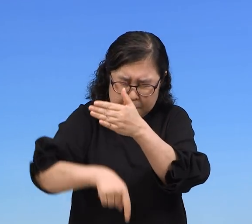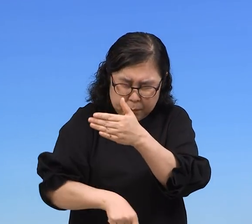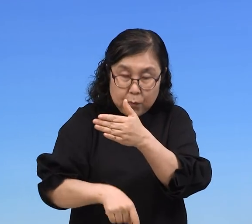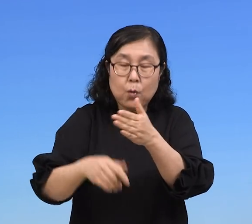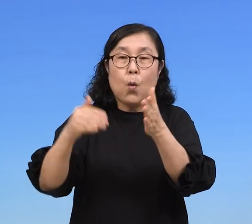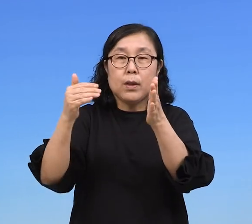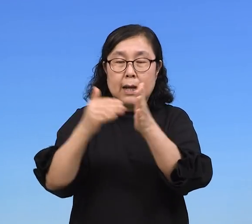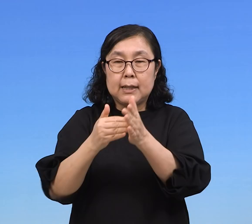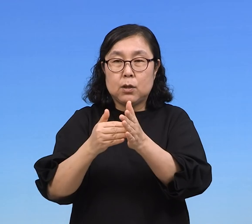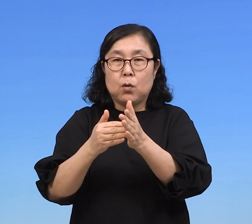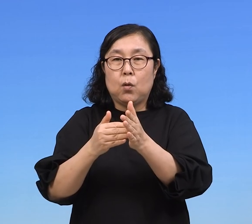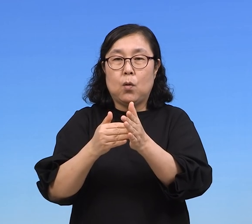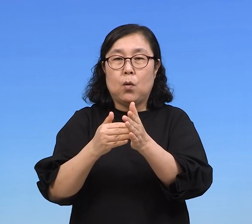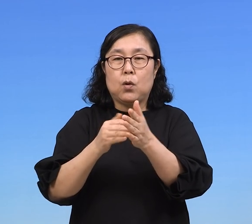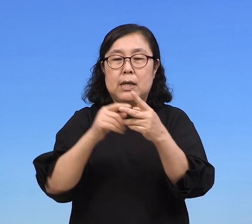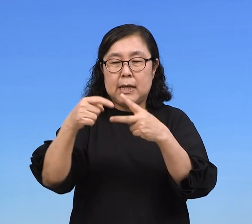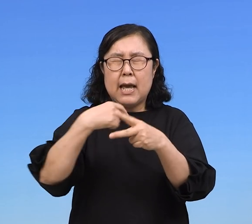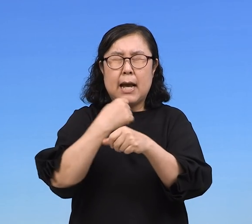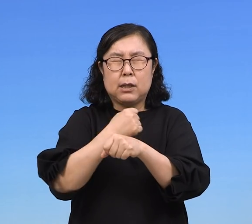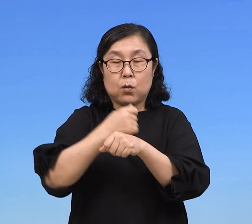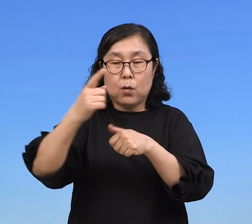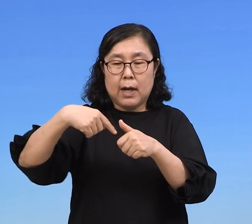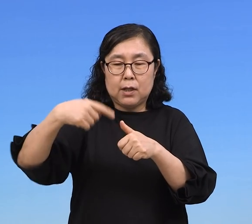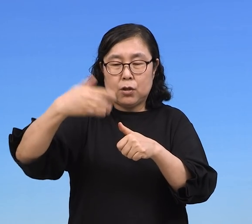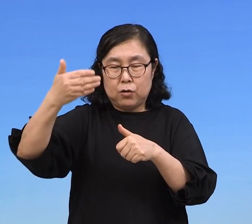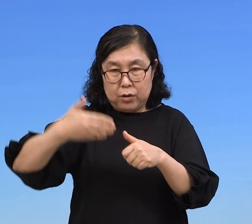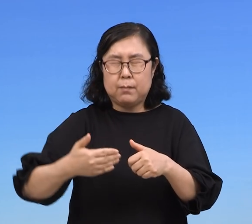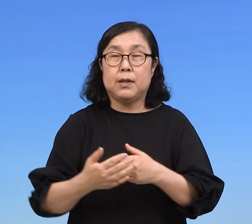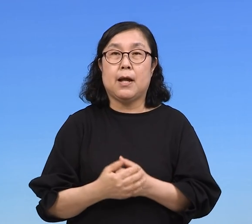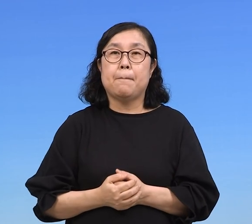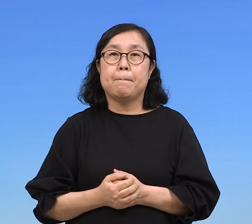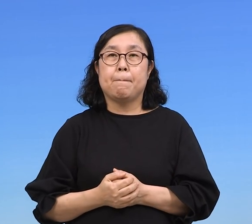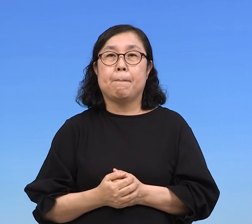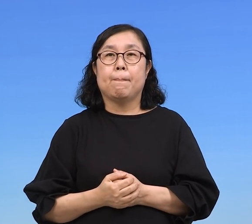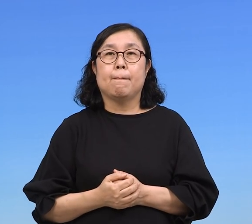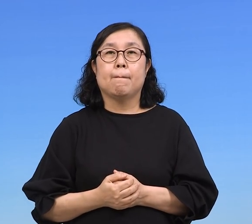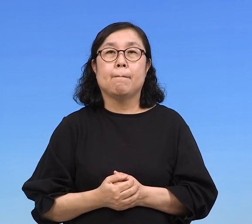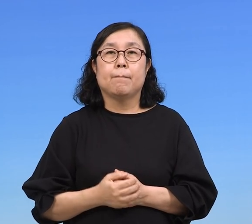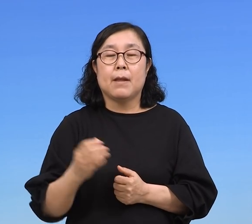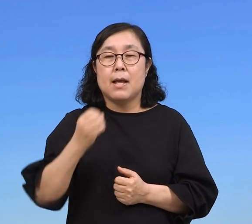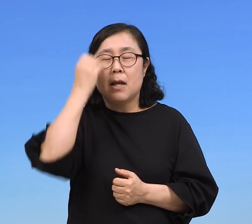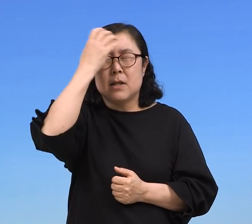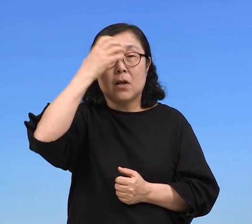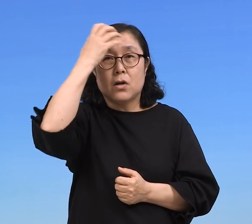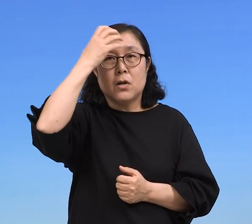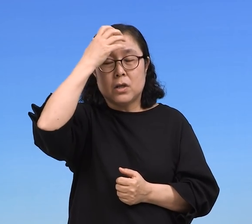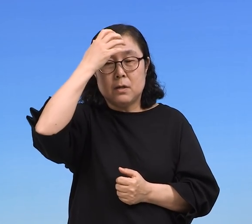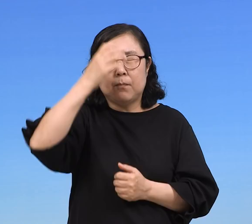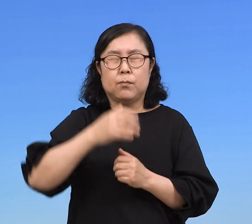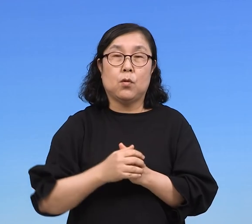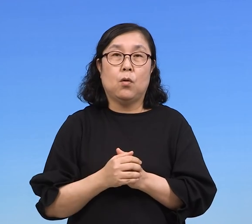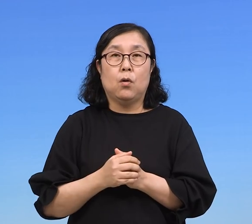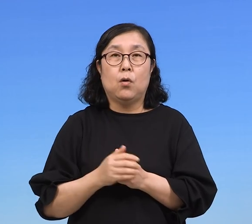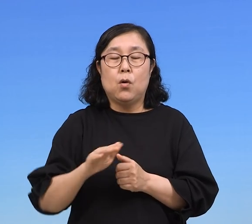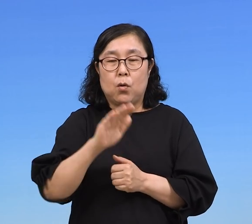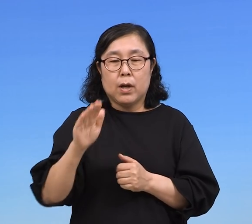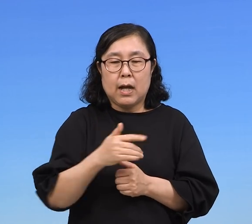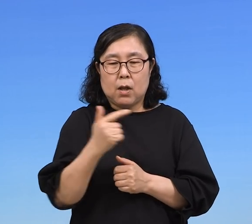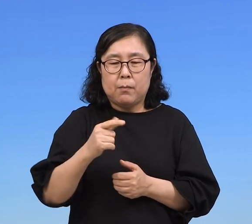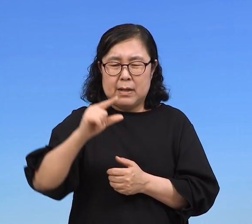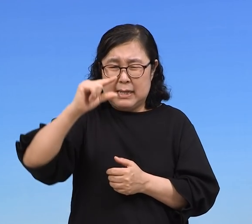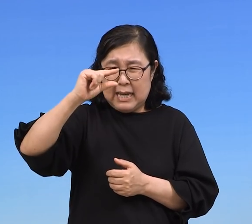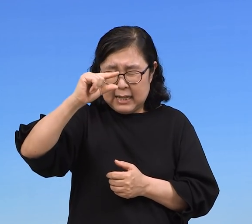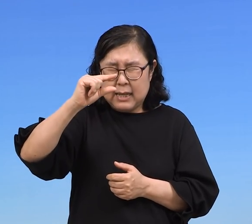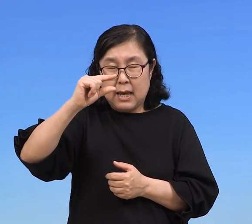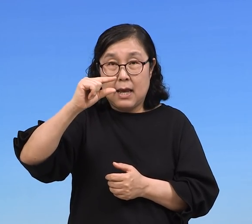것까지도 통달하시느니라. 우리가 이 성령님조차도 너무 얕은 것에만 우리가